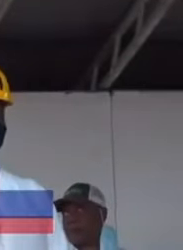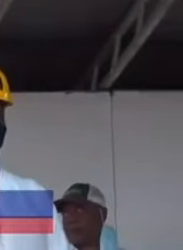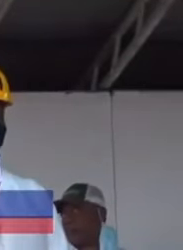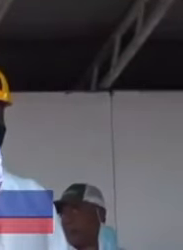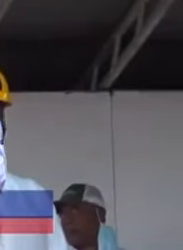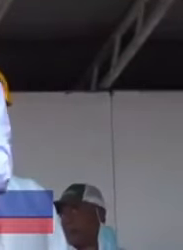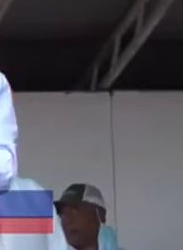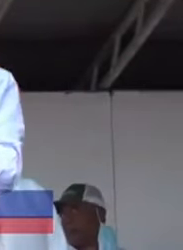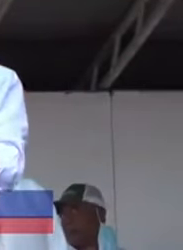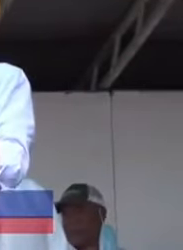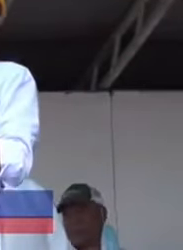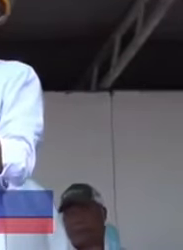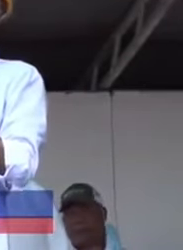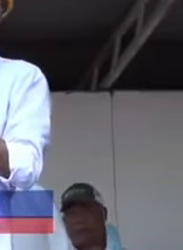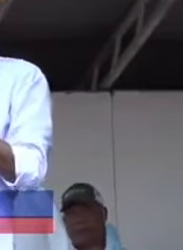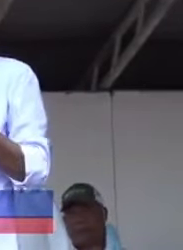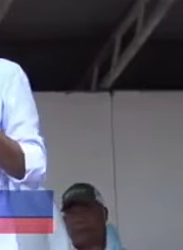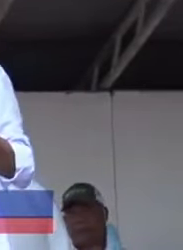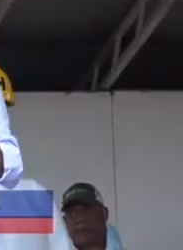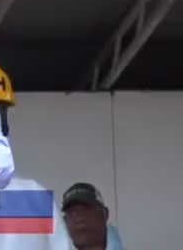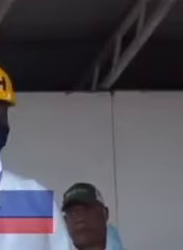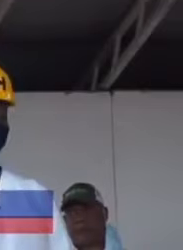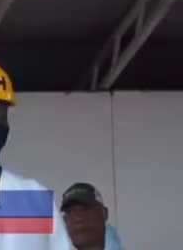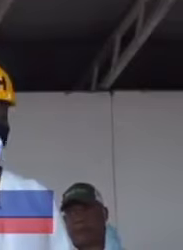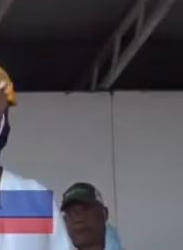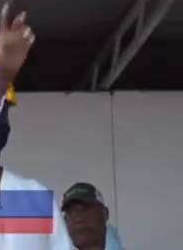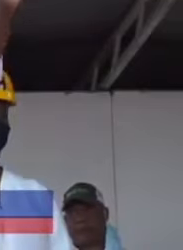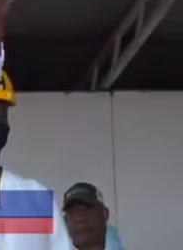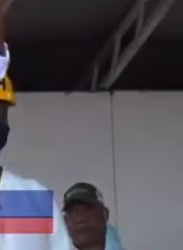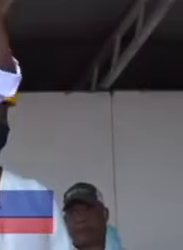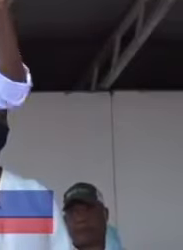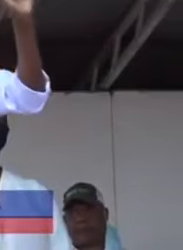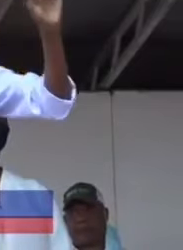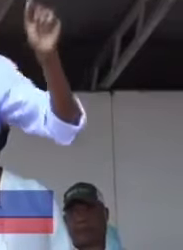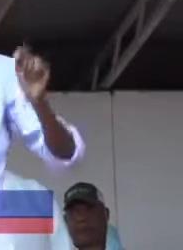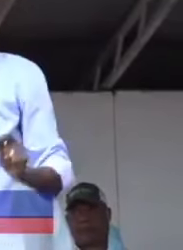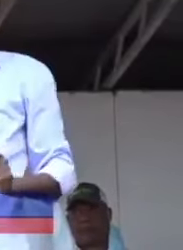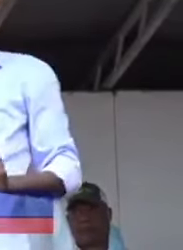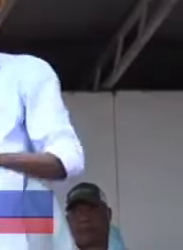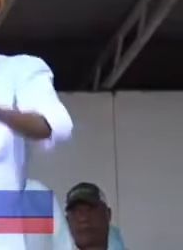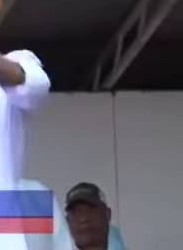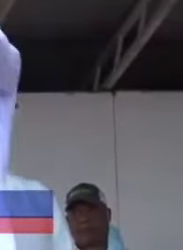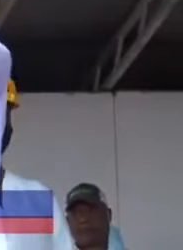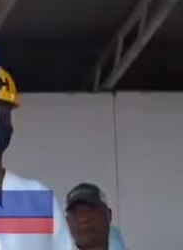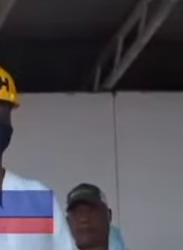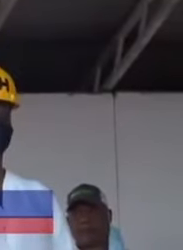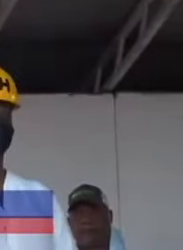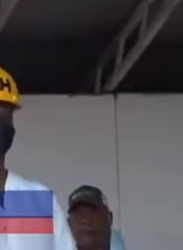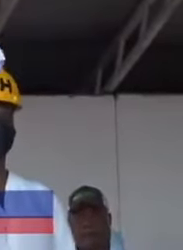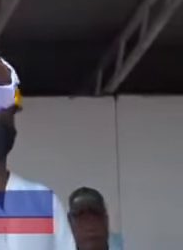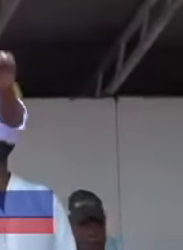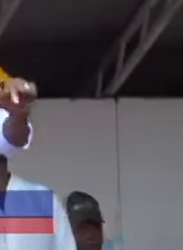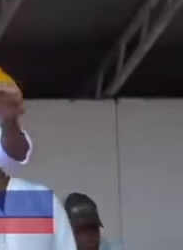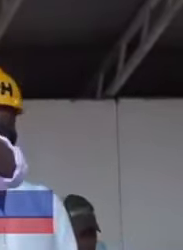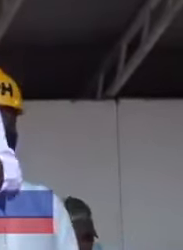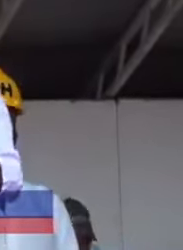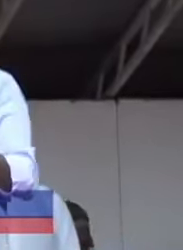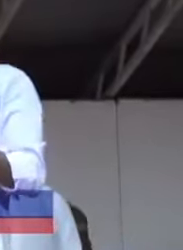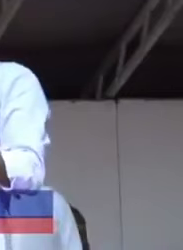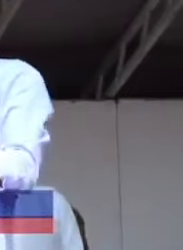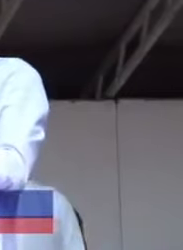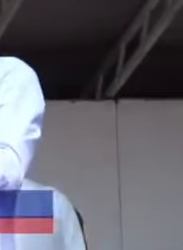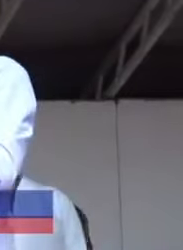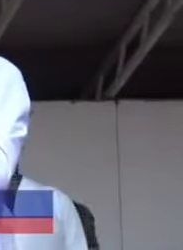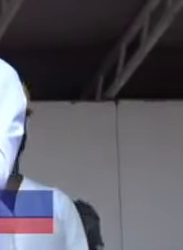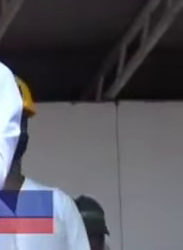de l'unité d'exécution dans le ministère des Travaux publics. Monsieur dit que l'étude route là, il y